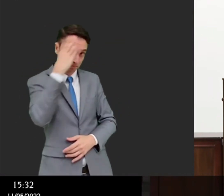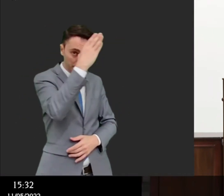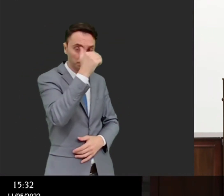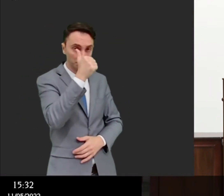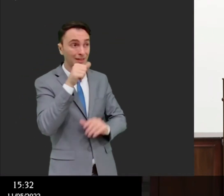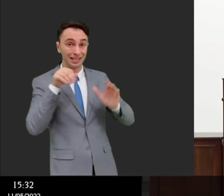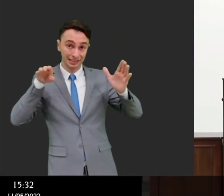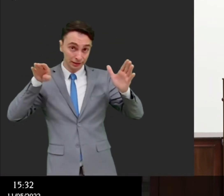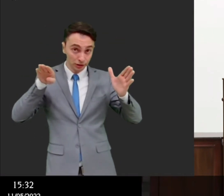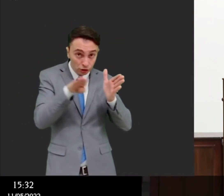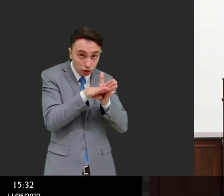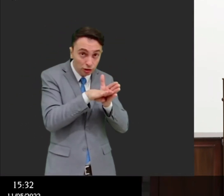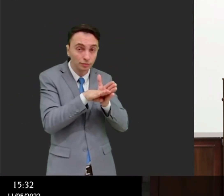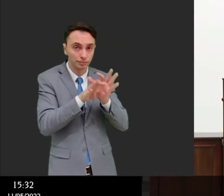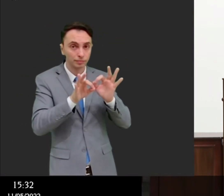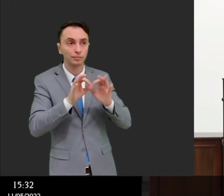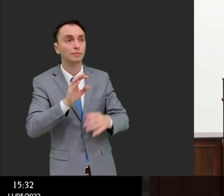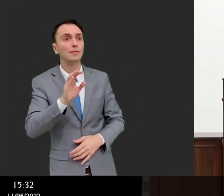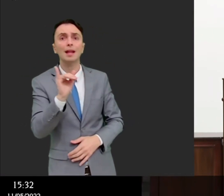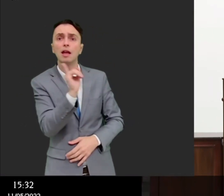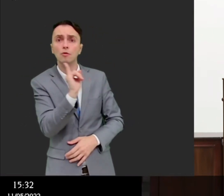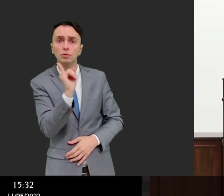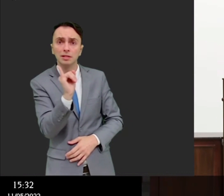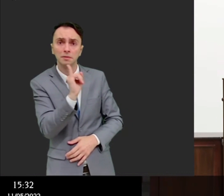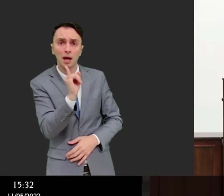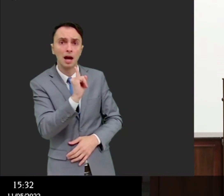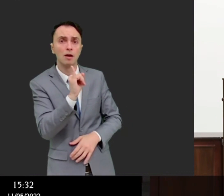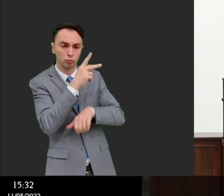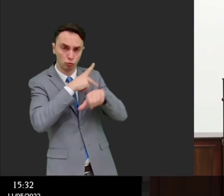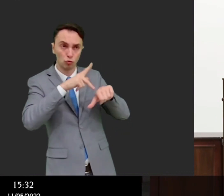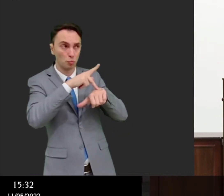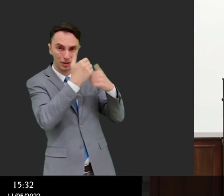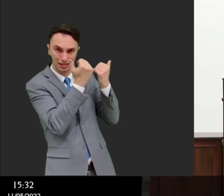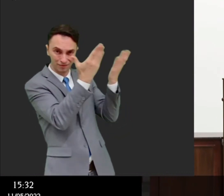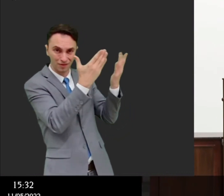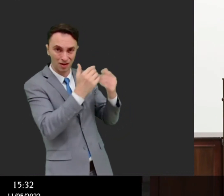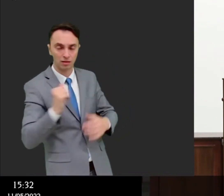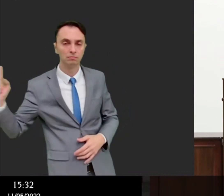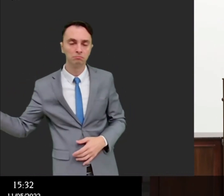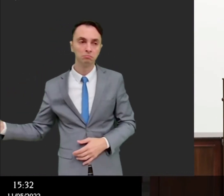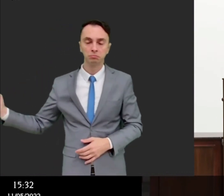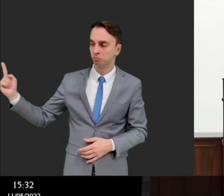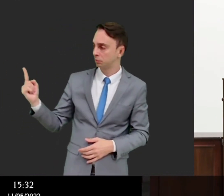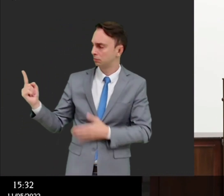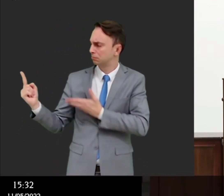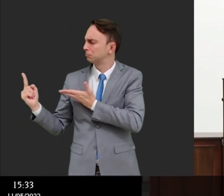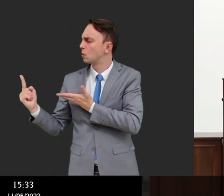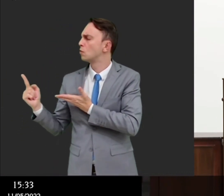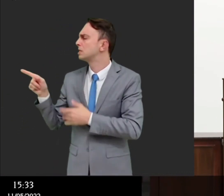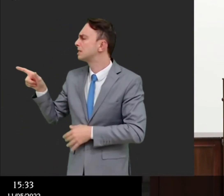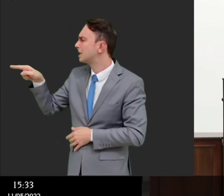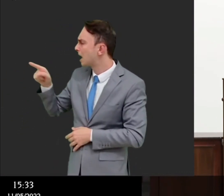chega não atende, não ajuda com nada, porque não tem nenhum